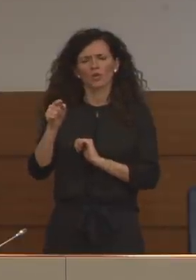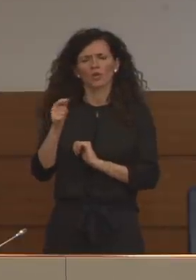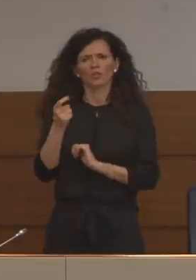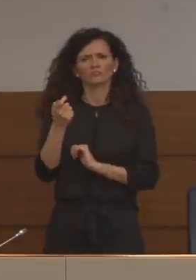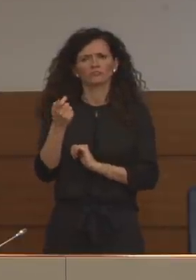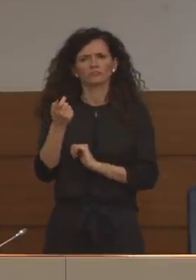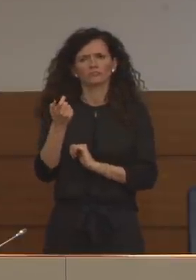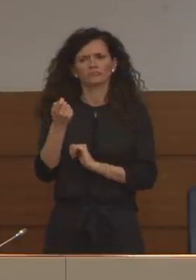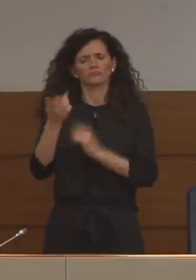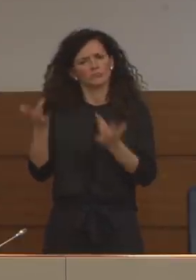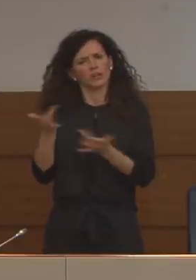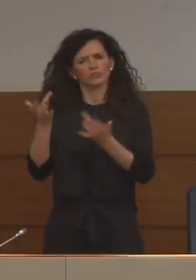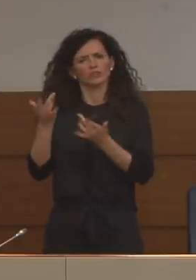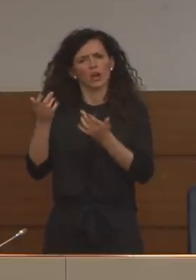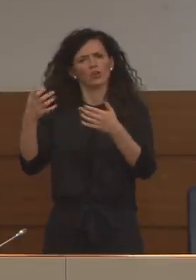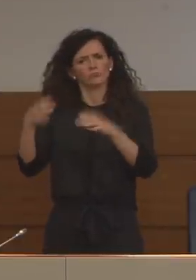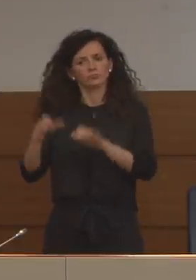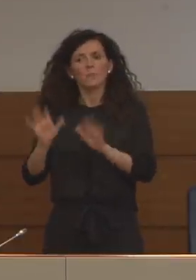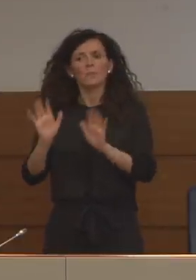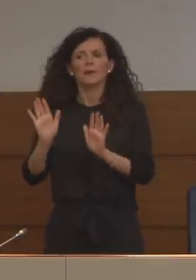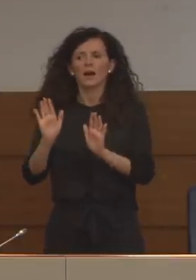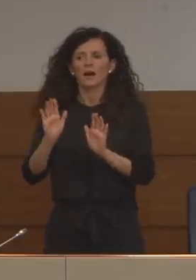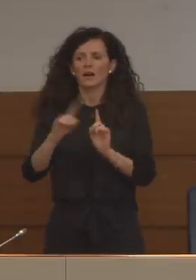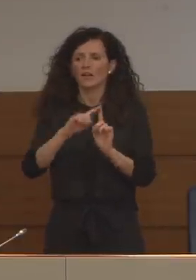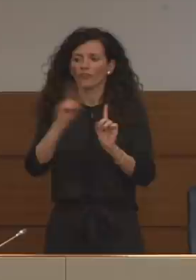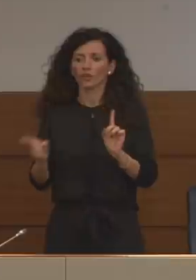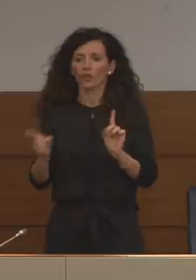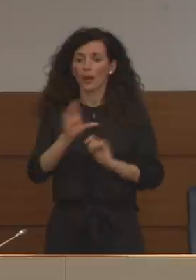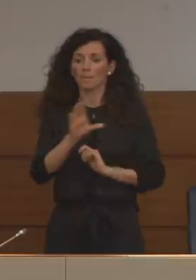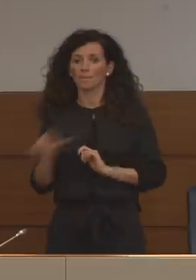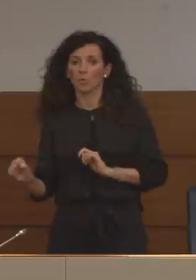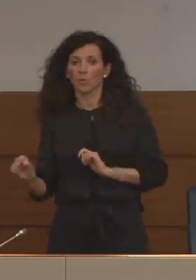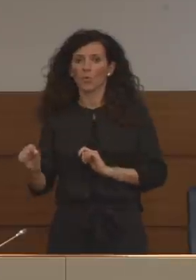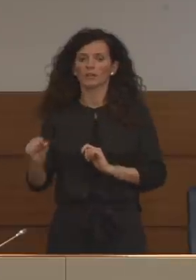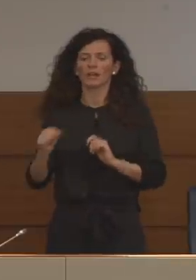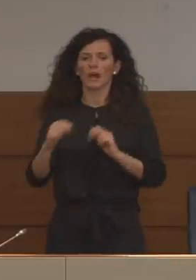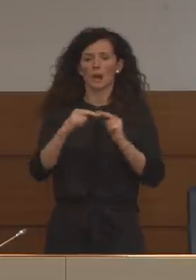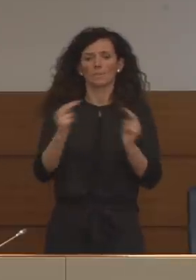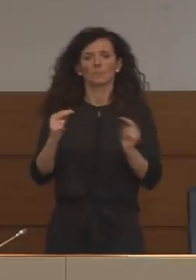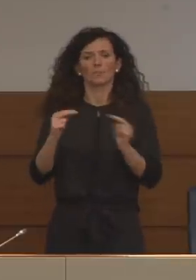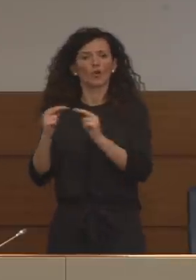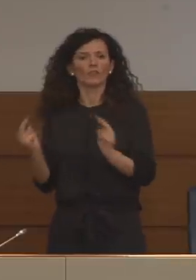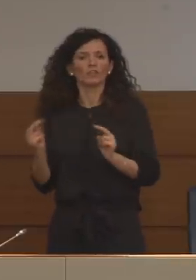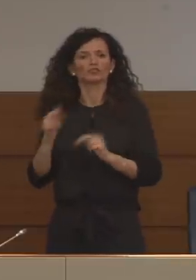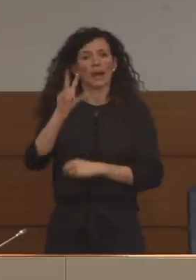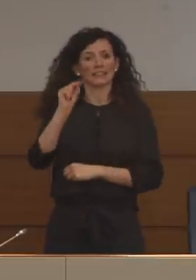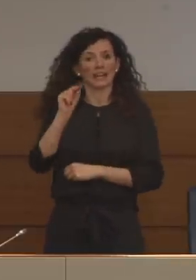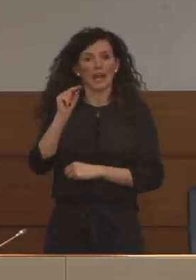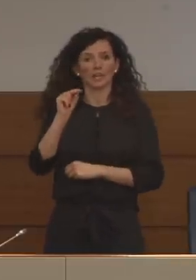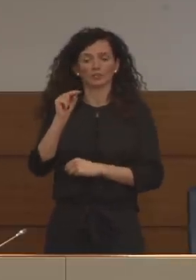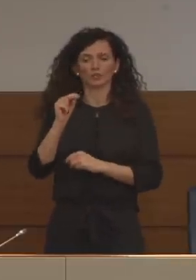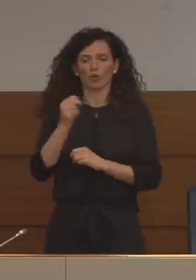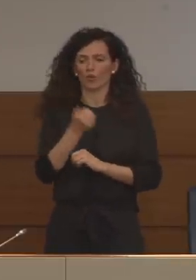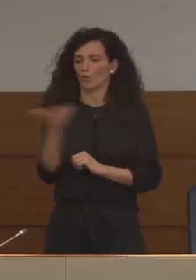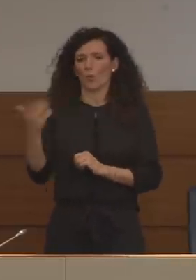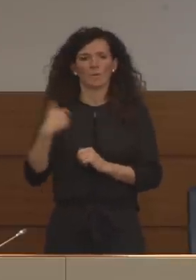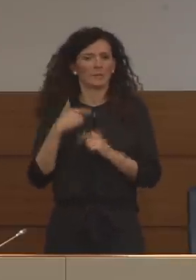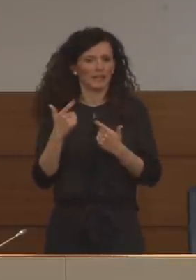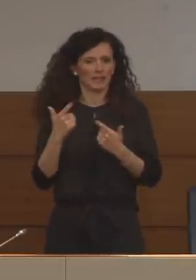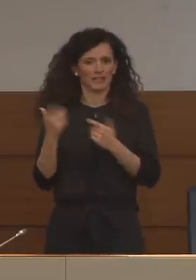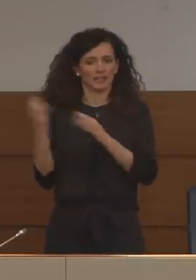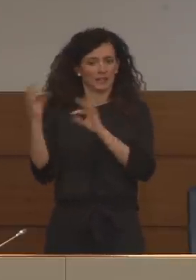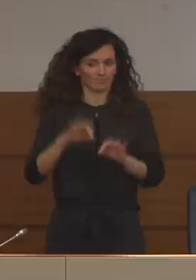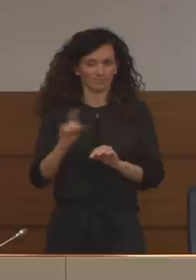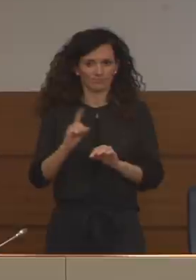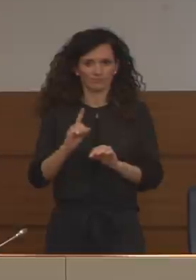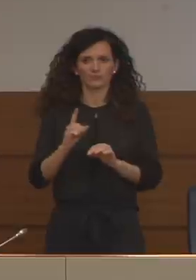non sono pervenuti i dati di puglia e della provincia autonoma di trento ma il trend come